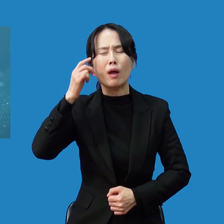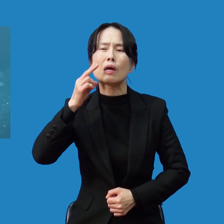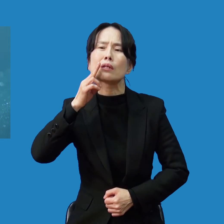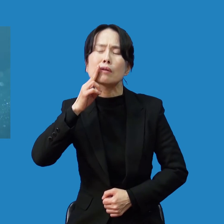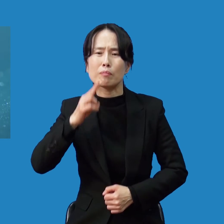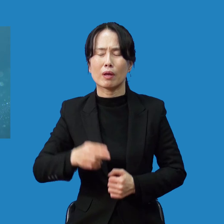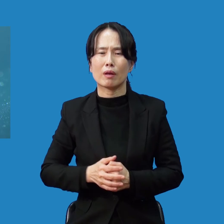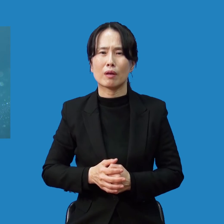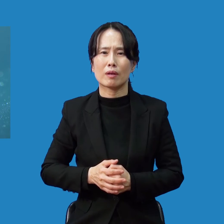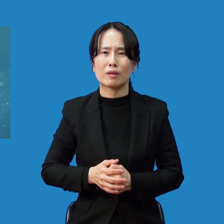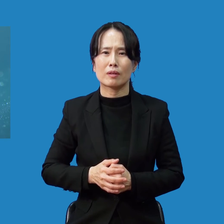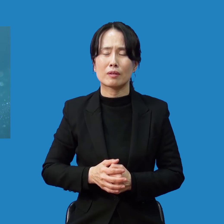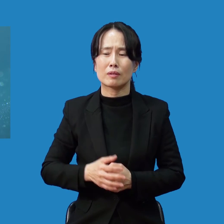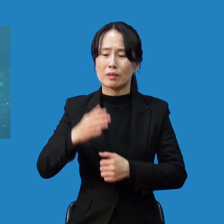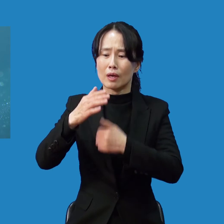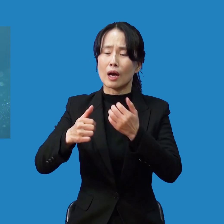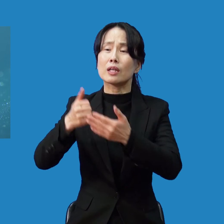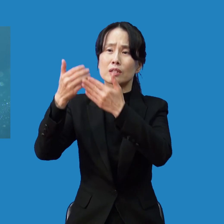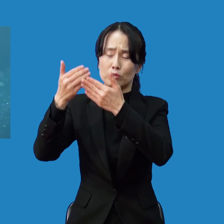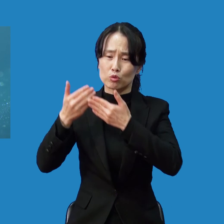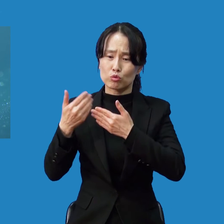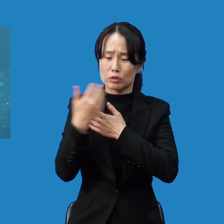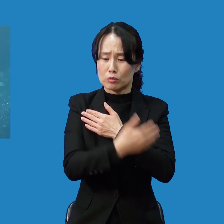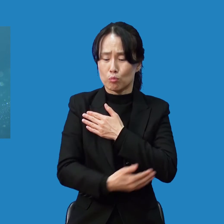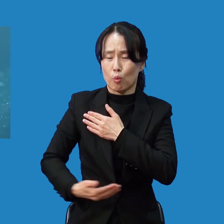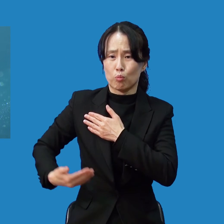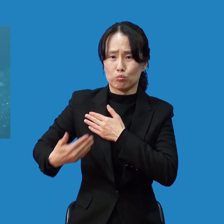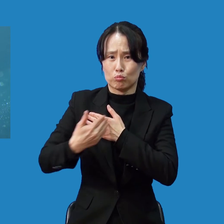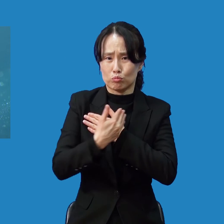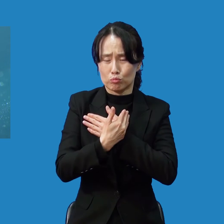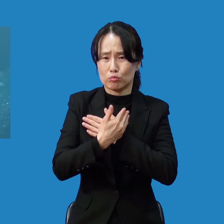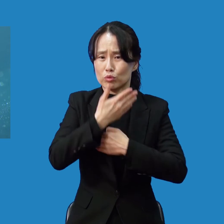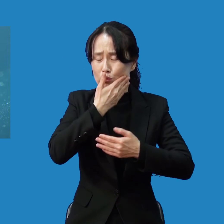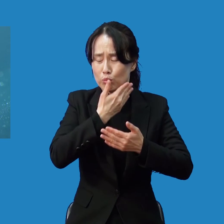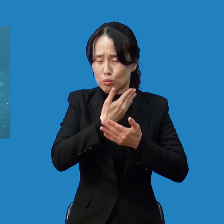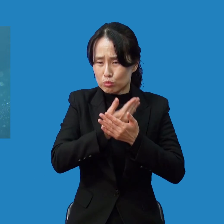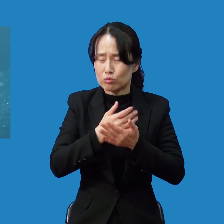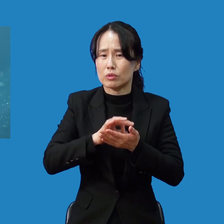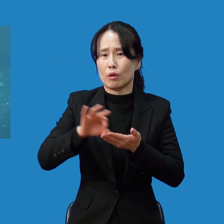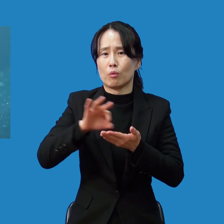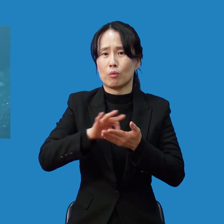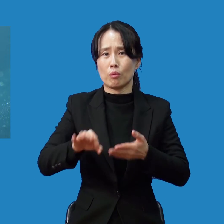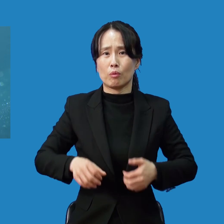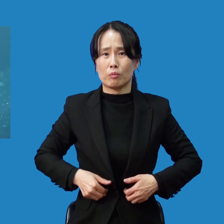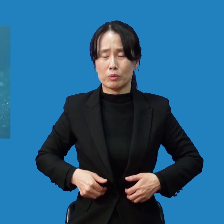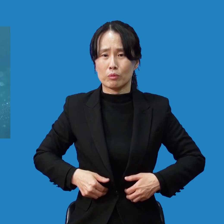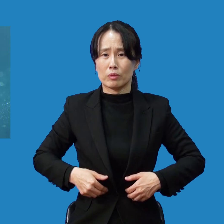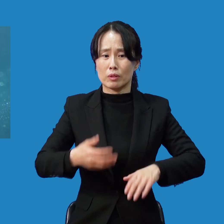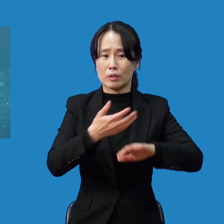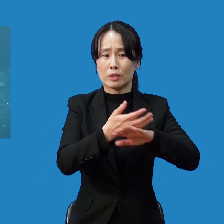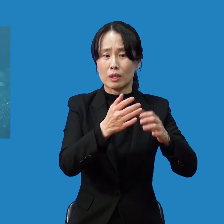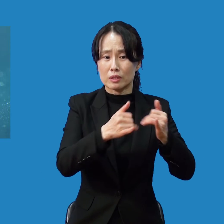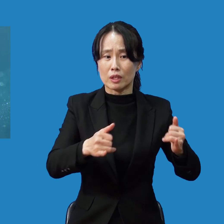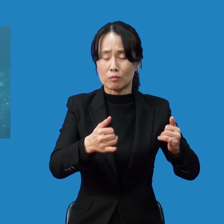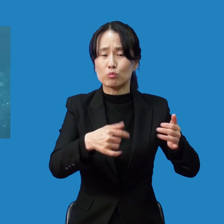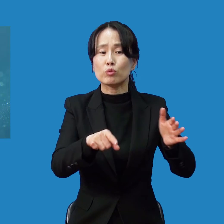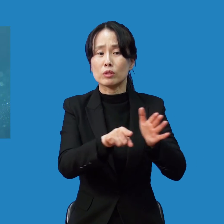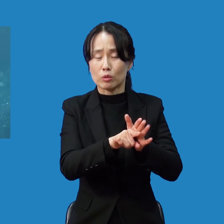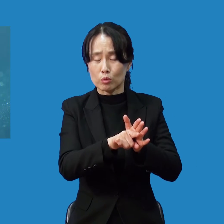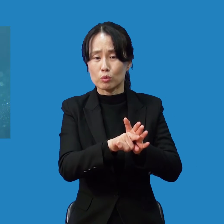싶은 그게 불경죄지요. 그래서 다른 사람을 위해서도 하면 안 되지만 자기 자신을 위해서도 하면 안